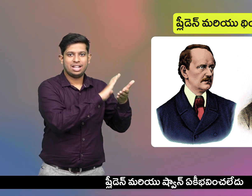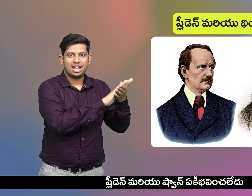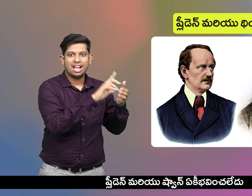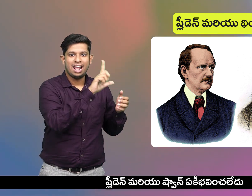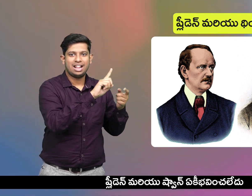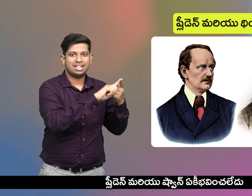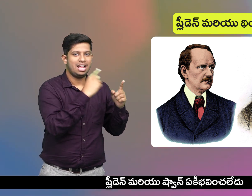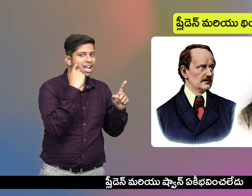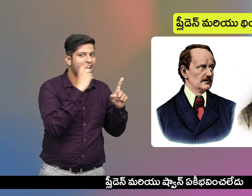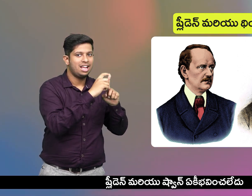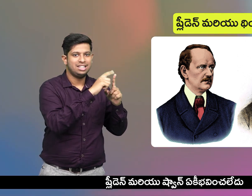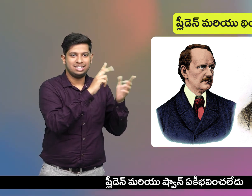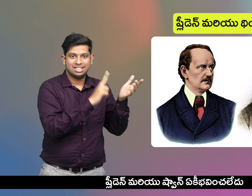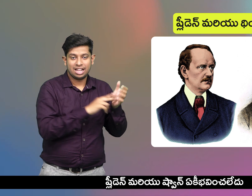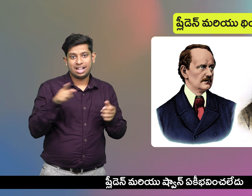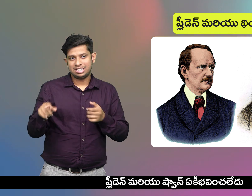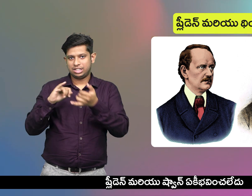ష్వాన్ ఏకీభవించలేదు.